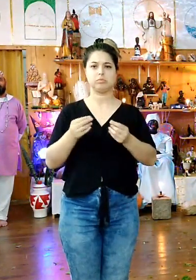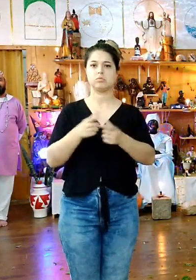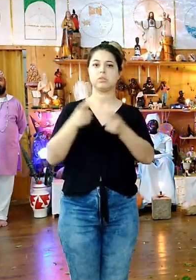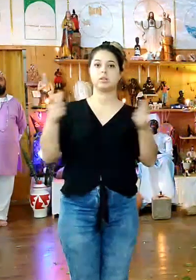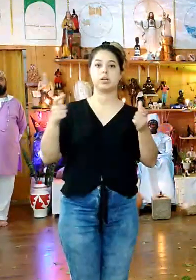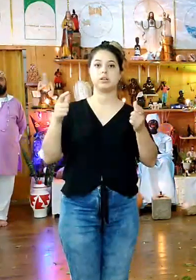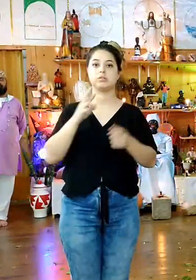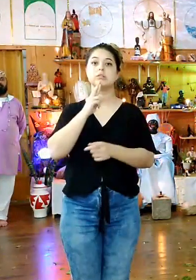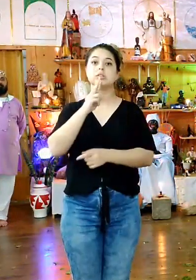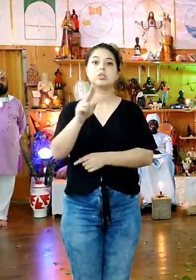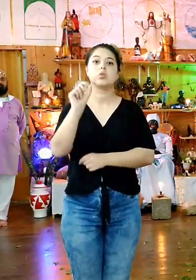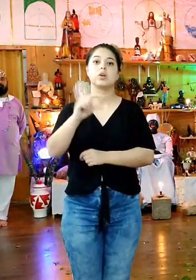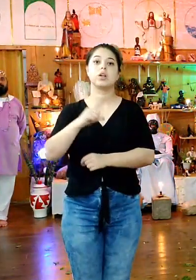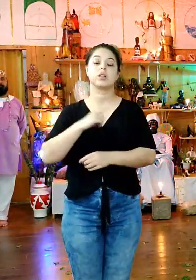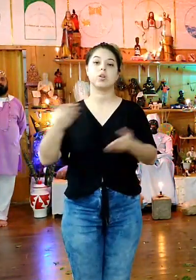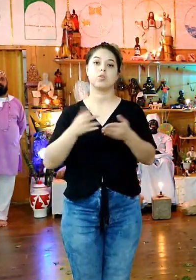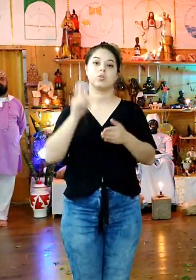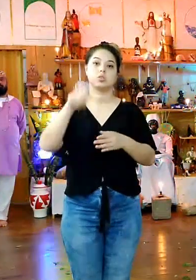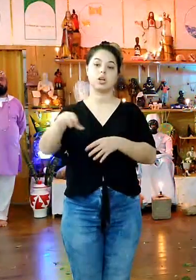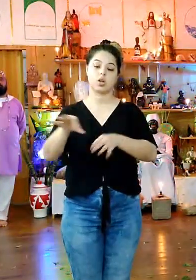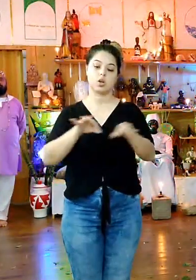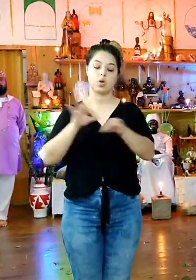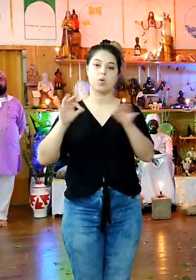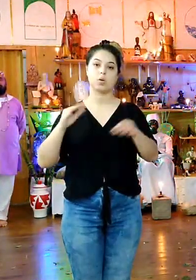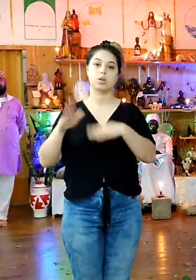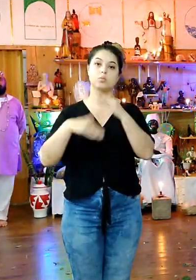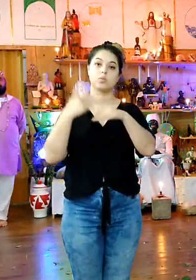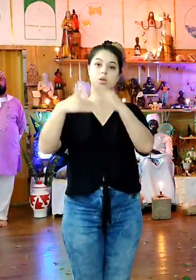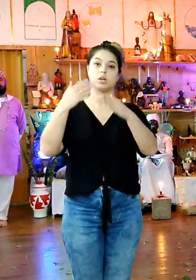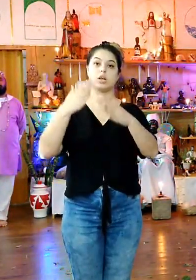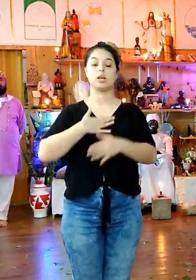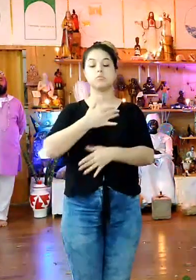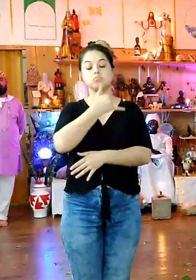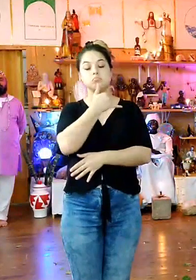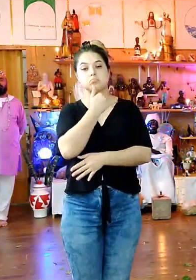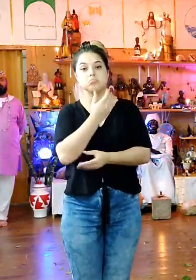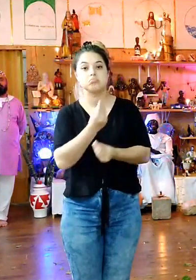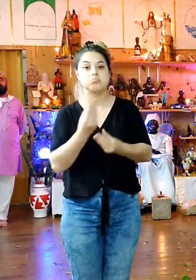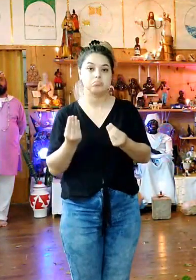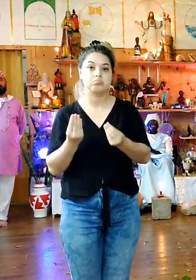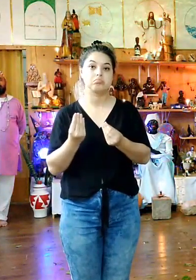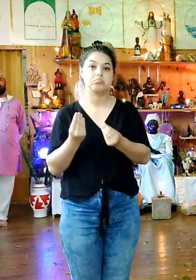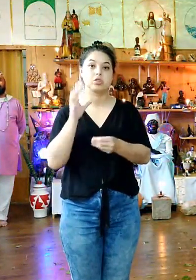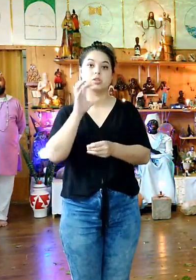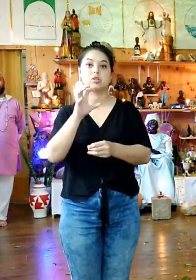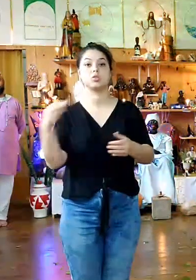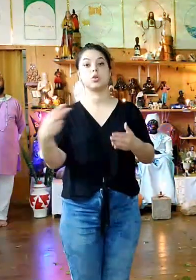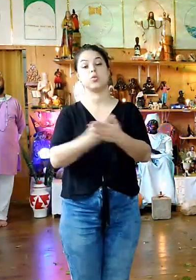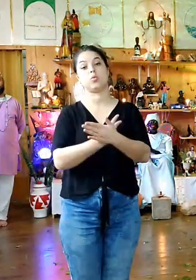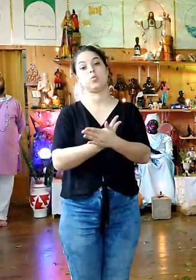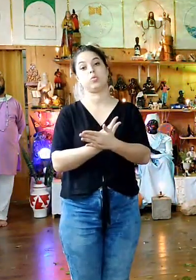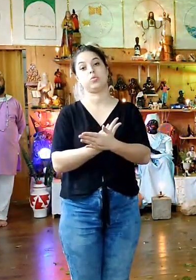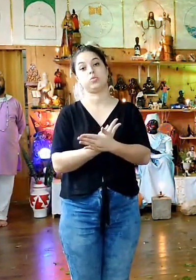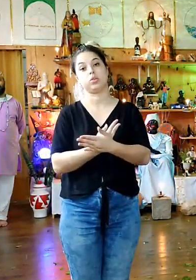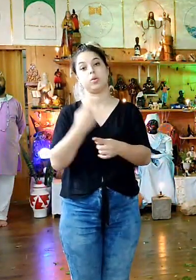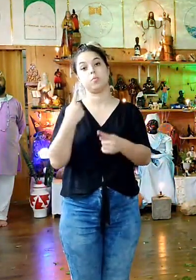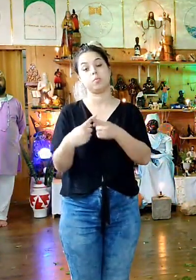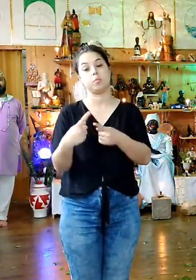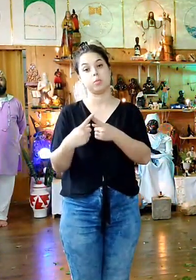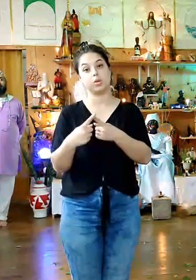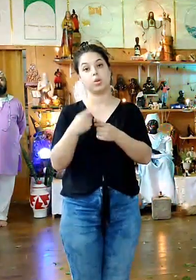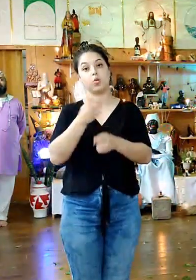e resultou no que temos, ordem e progresso. Eu lamento muito que isso tenha acontecido,